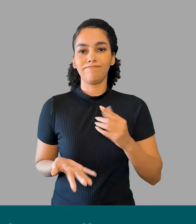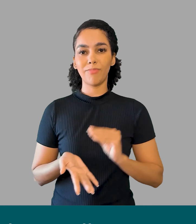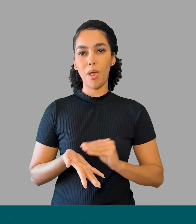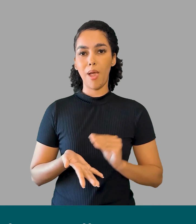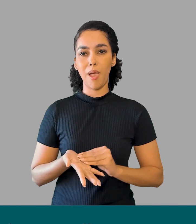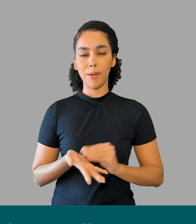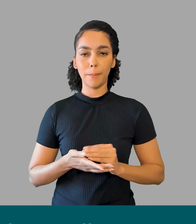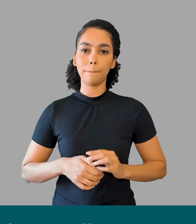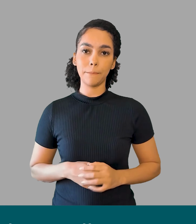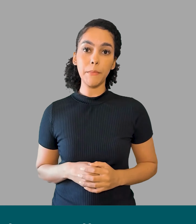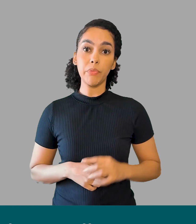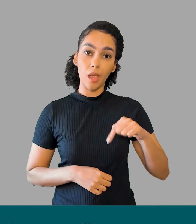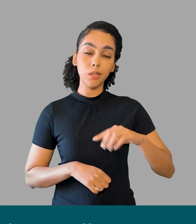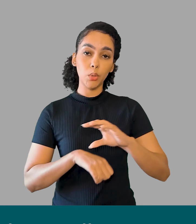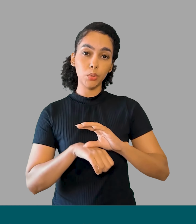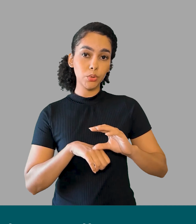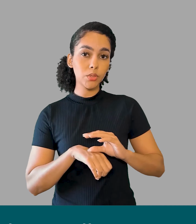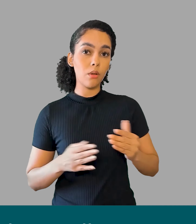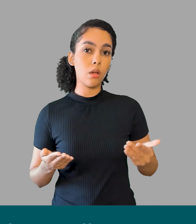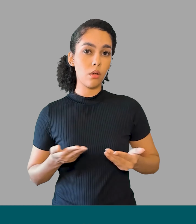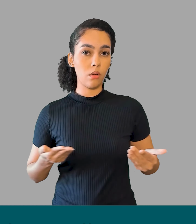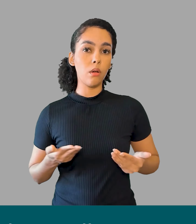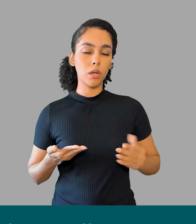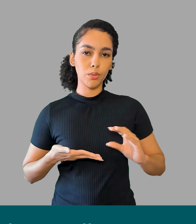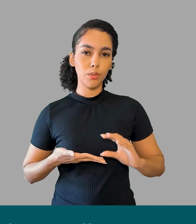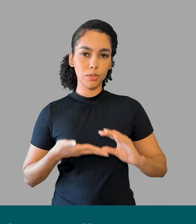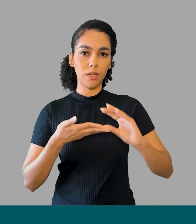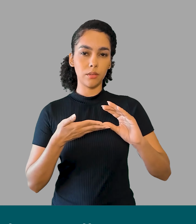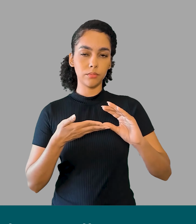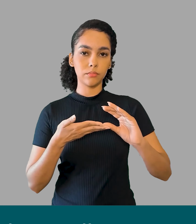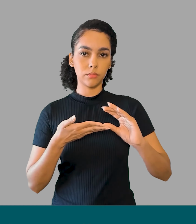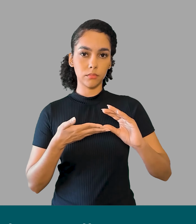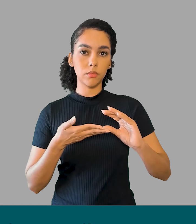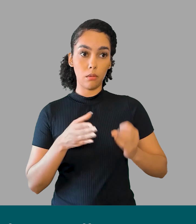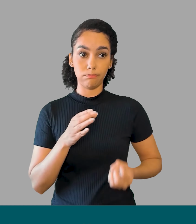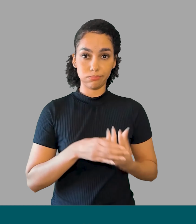Nessa Constituição agora, do Conselho,